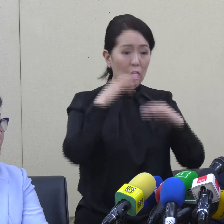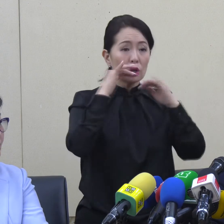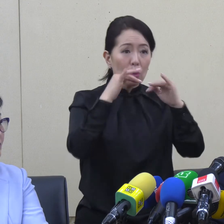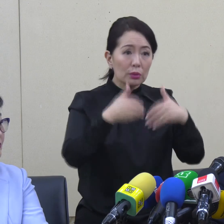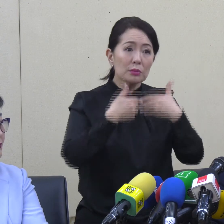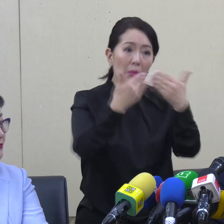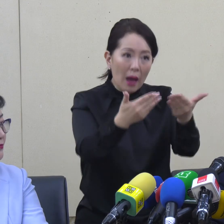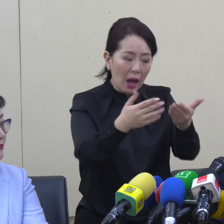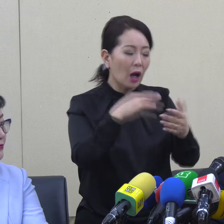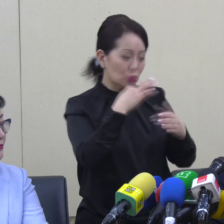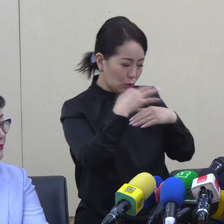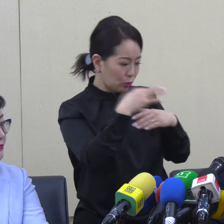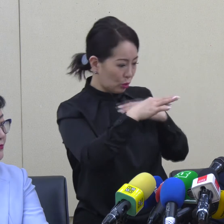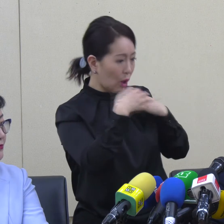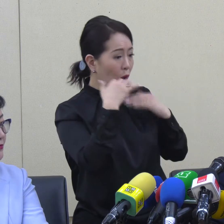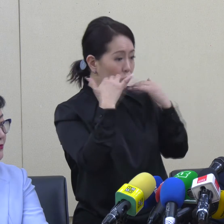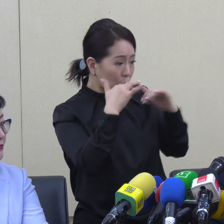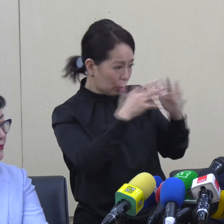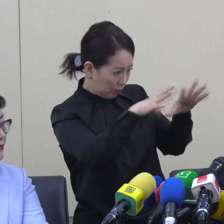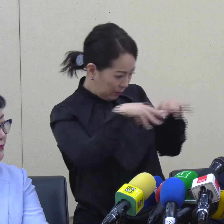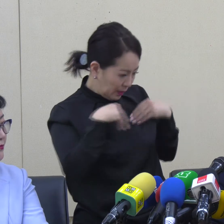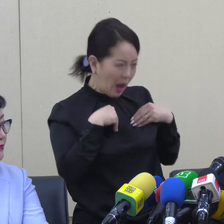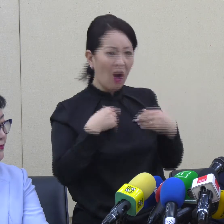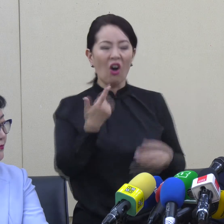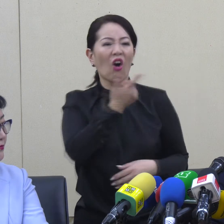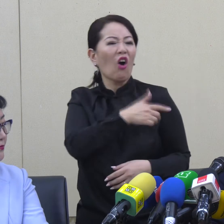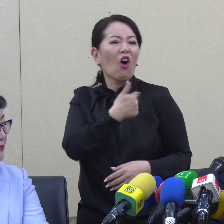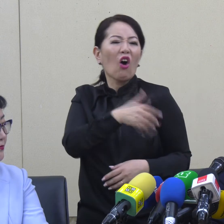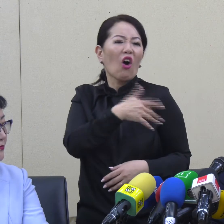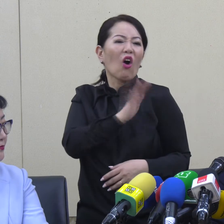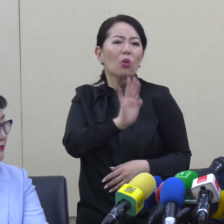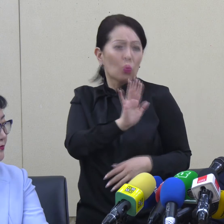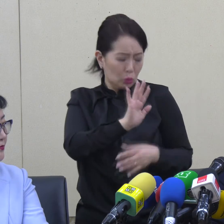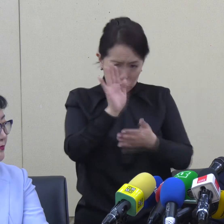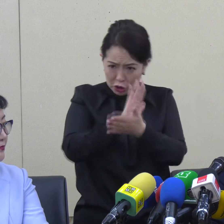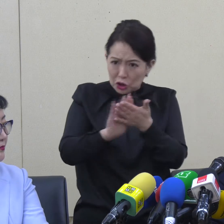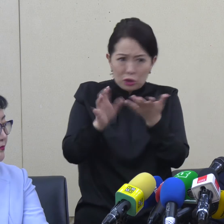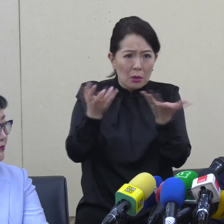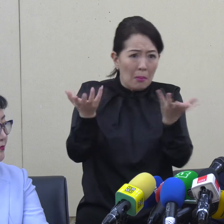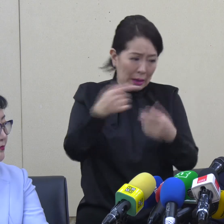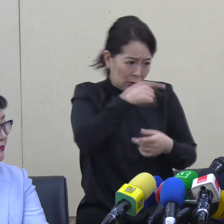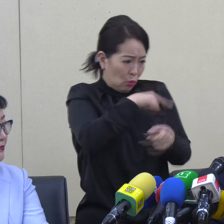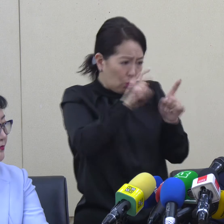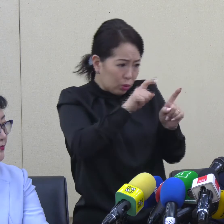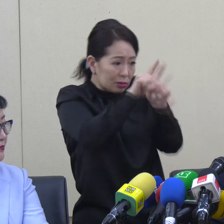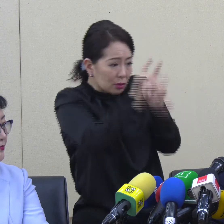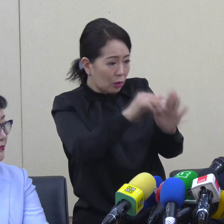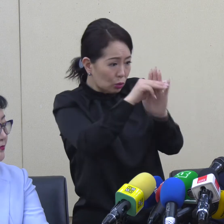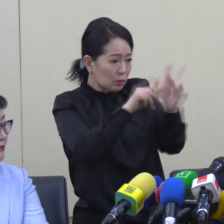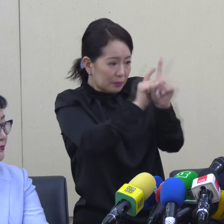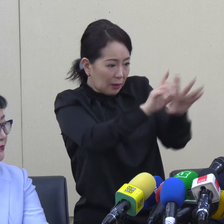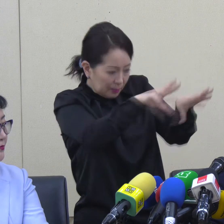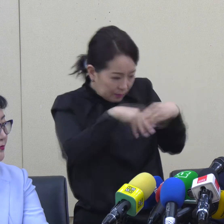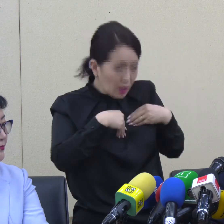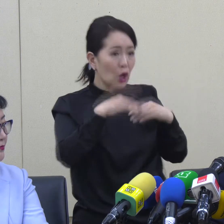зөвлөмжийг одоо гололгүй яг одоо энийг өчшөө шин юм байх тус тээ. Энийг л зөв хэрэгжүүлээд хүн